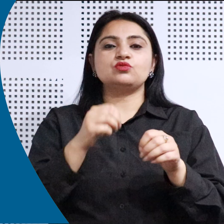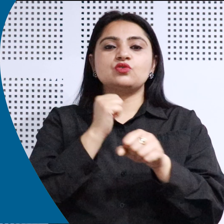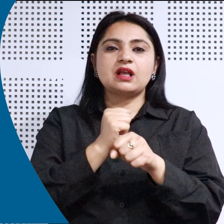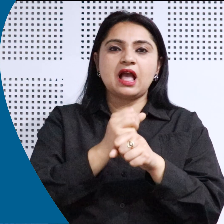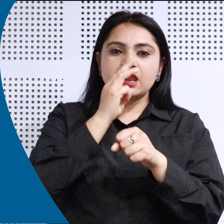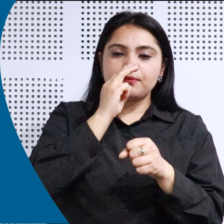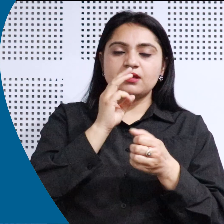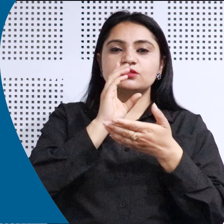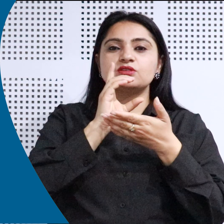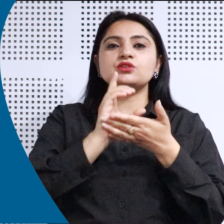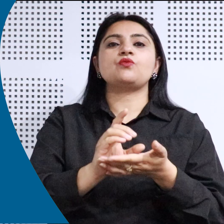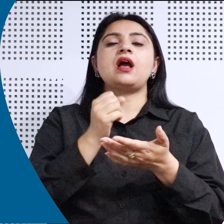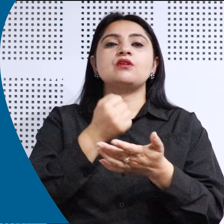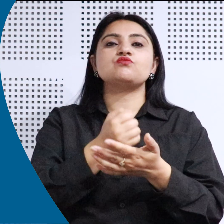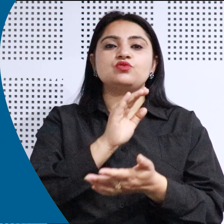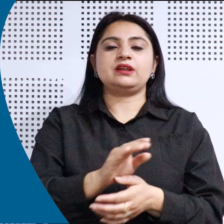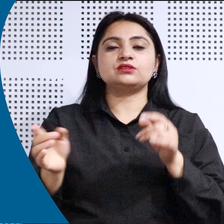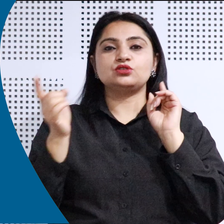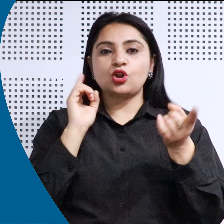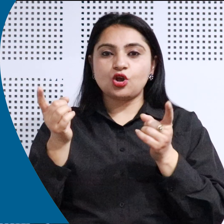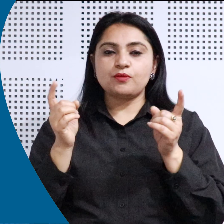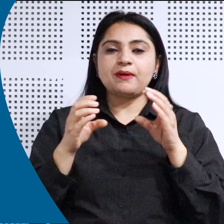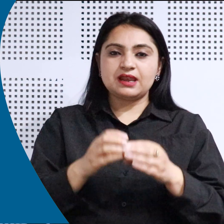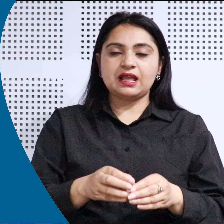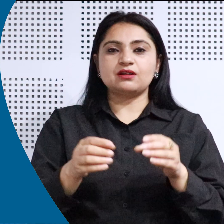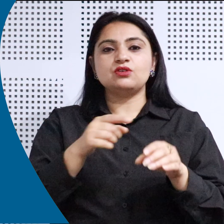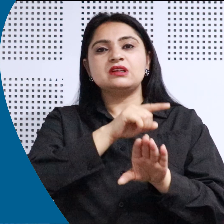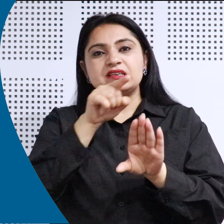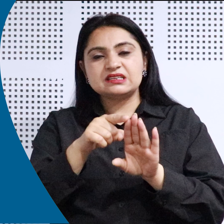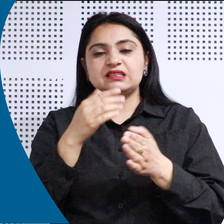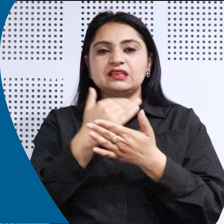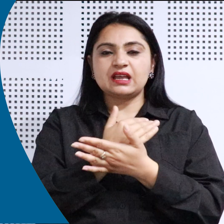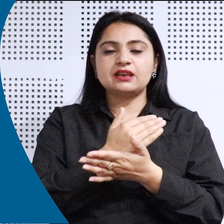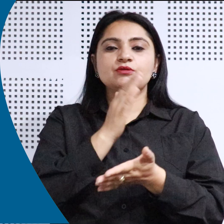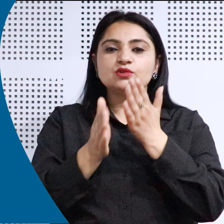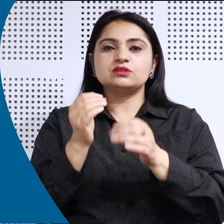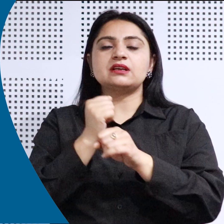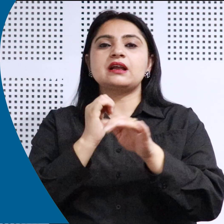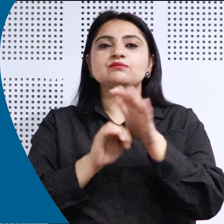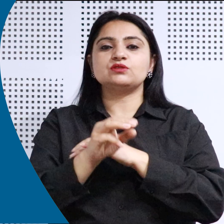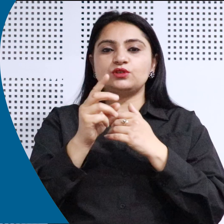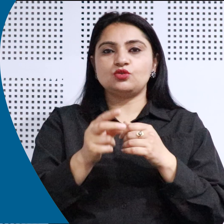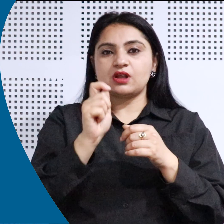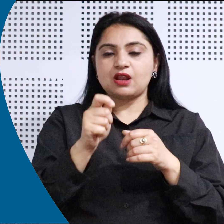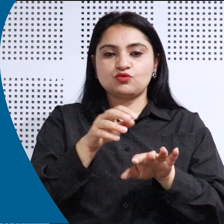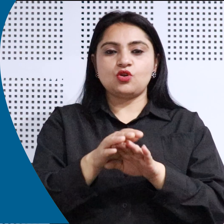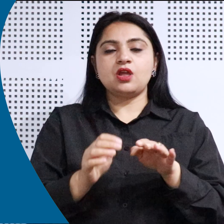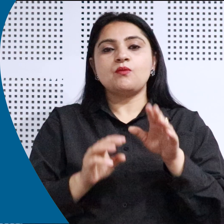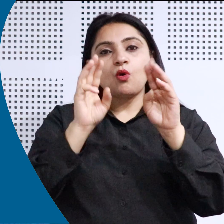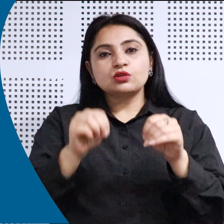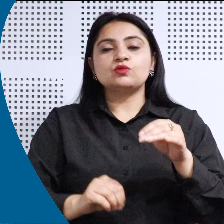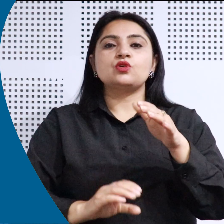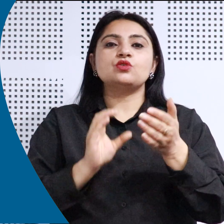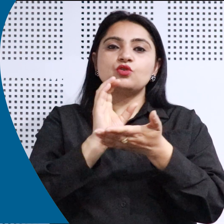कार्यमा टेवा पुर्याएको छ। नगरपालिकाका नीति तथा कार्यक्रम योजनाको कार्यान्वयनमा यी कानुनहरूले महत्त्वपूर्ण योगदान पुर्याउने